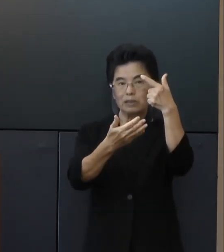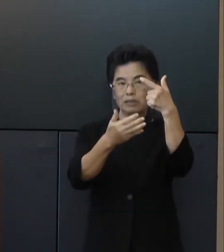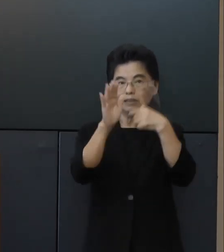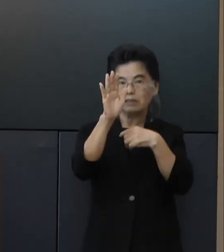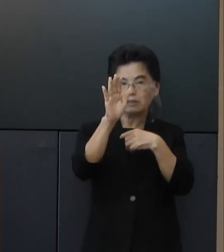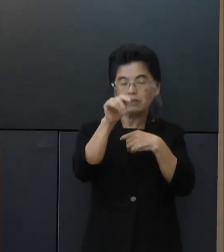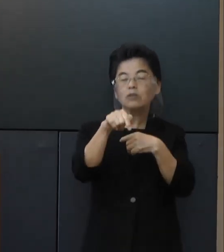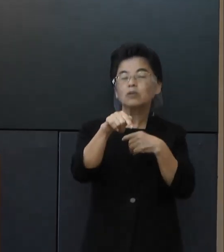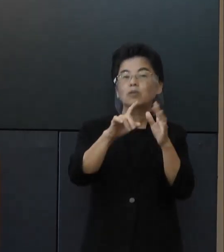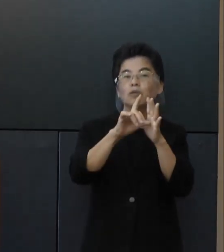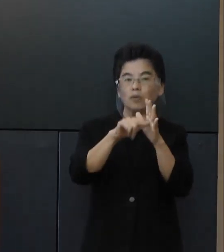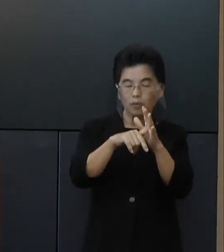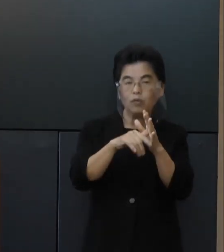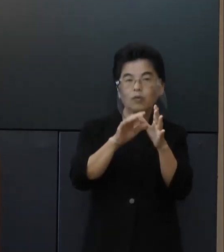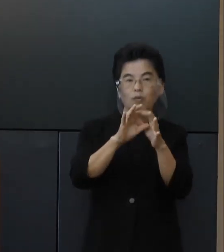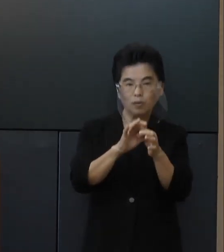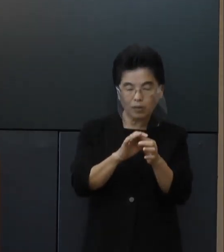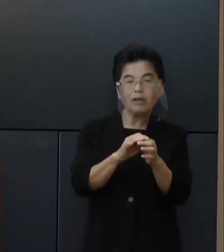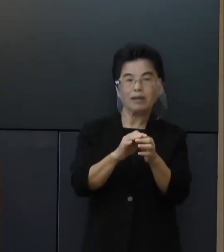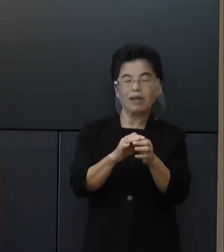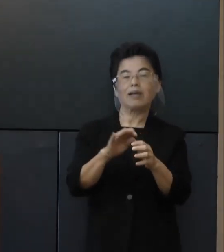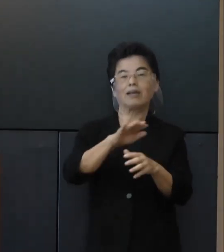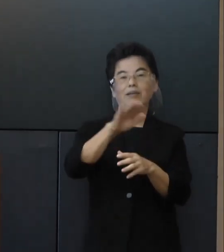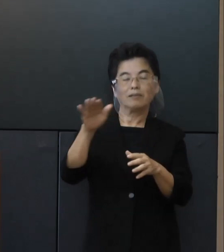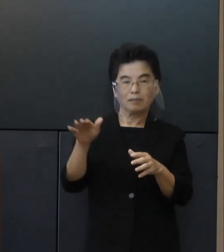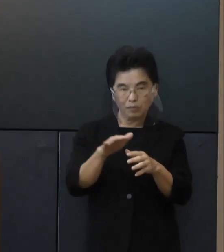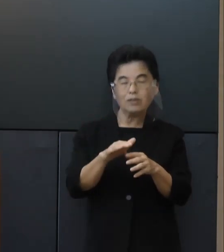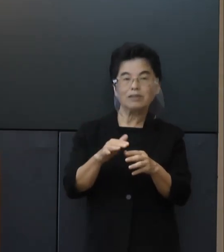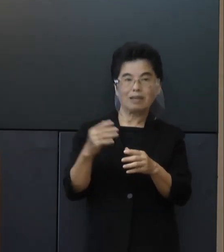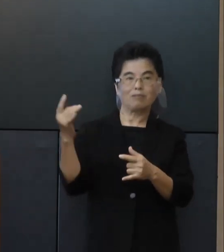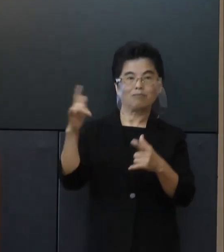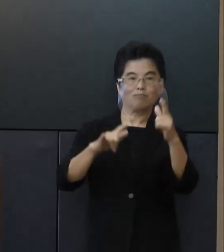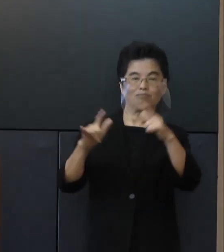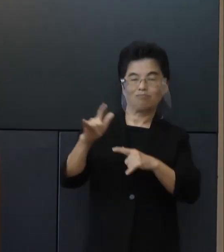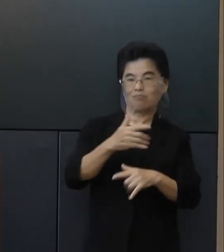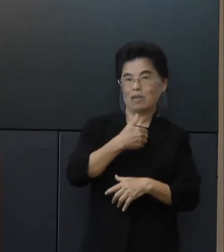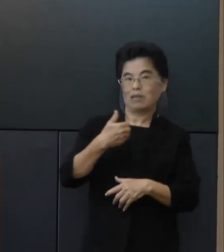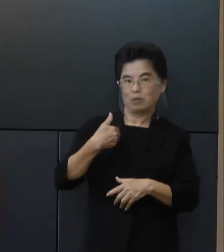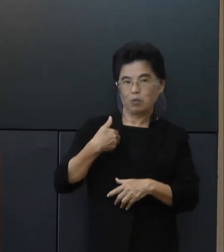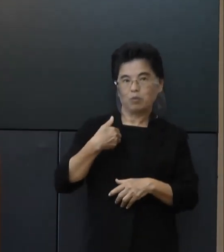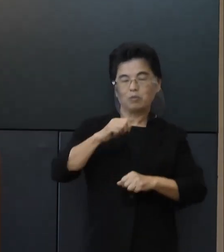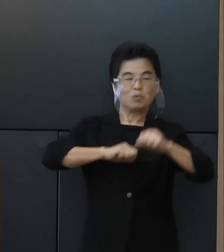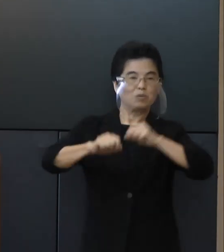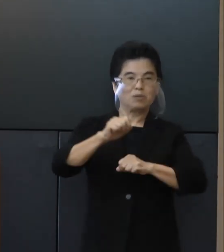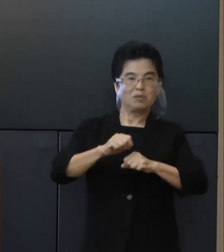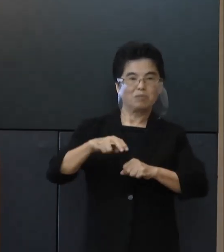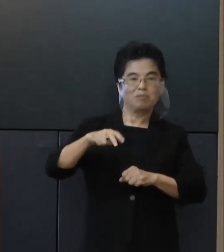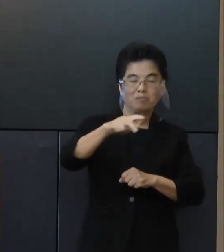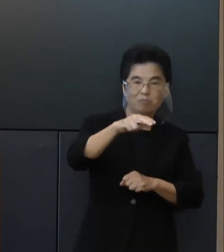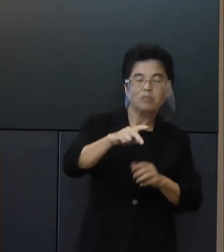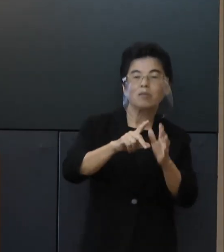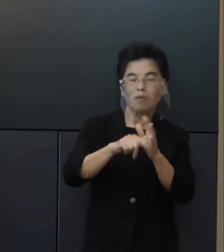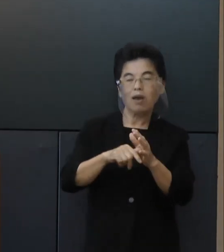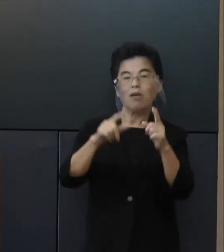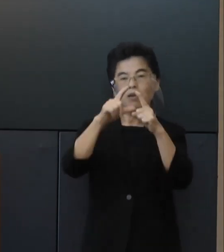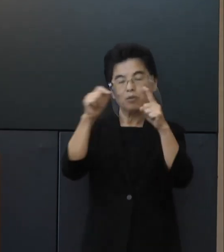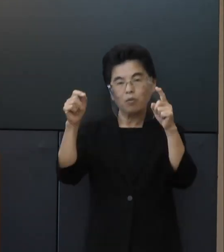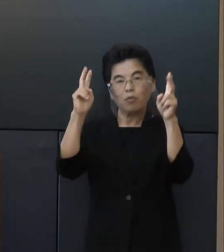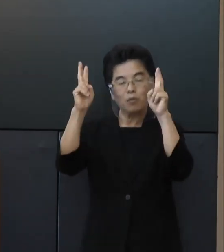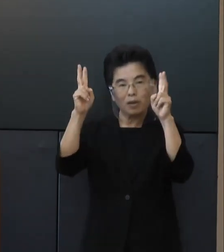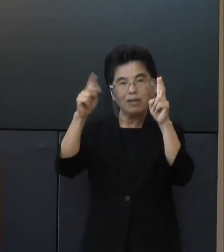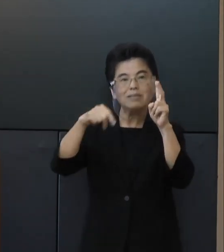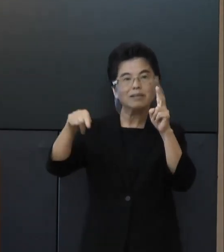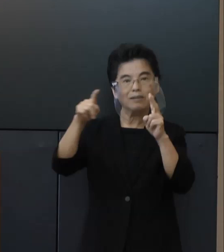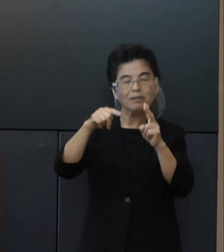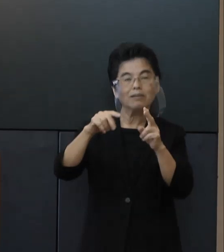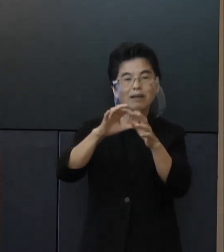その移動の自粛が解禁になると、おそらくその旅行者の方々もおそら